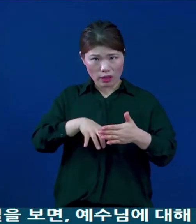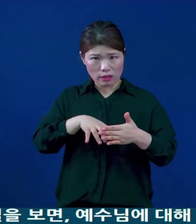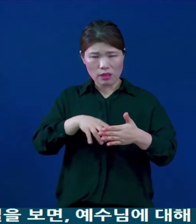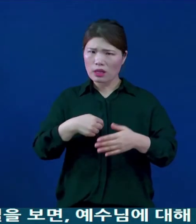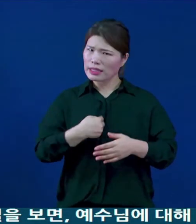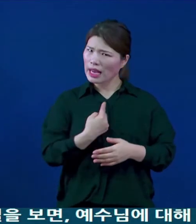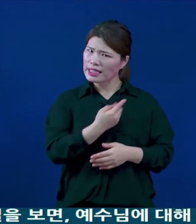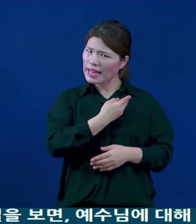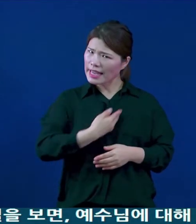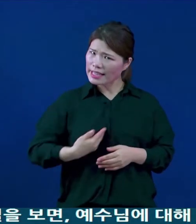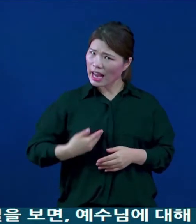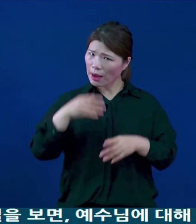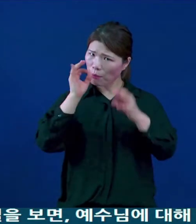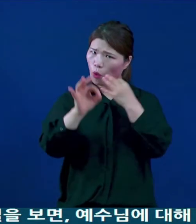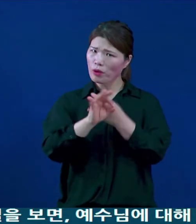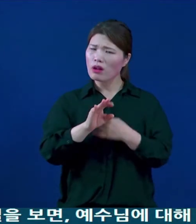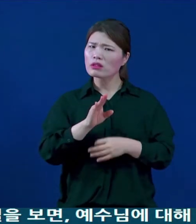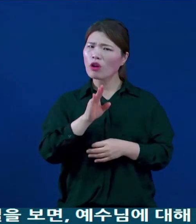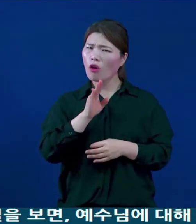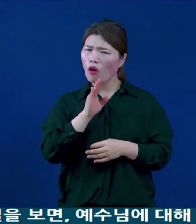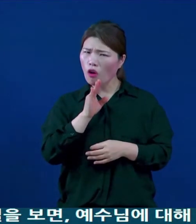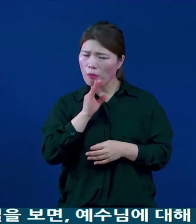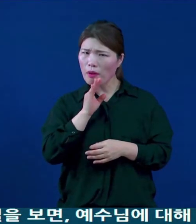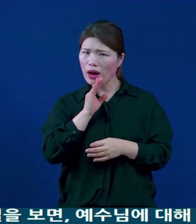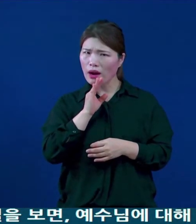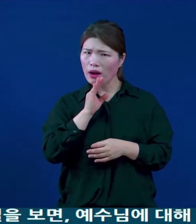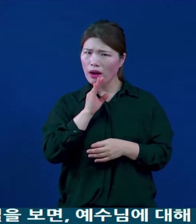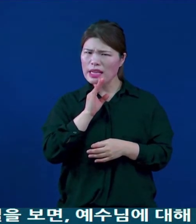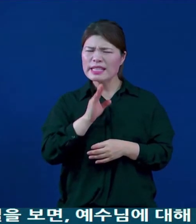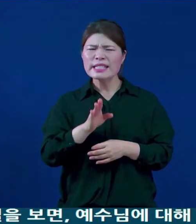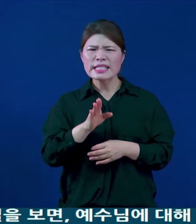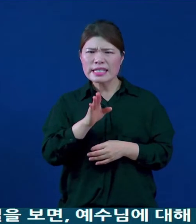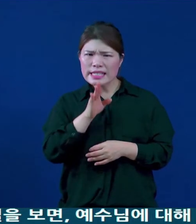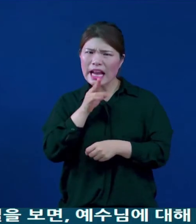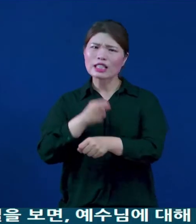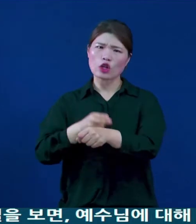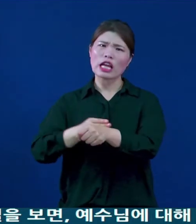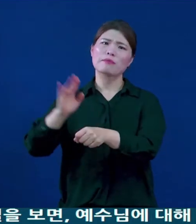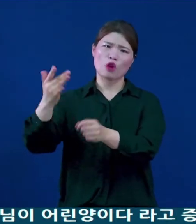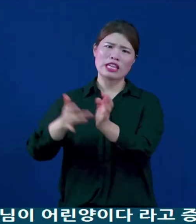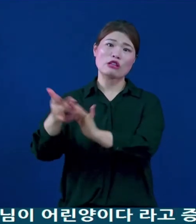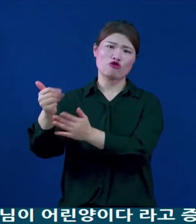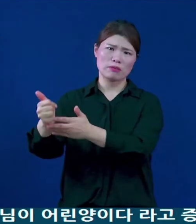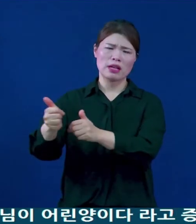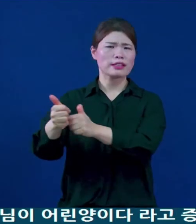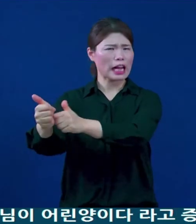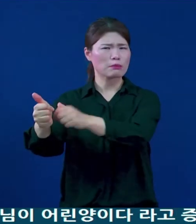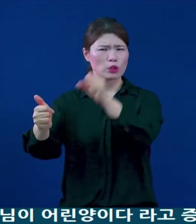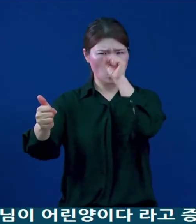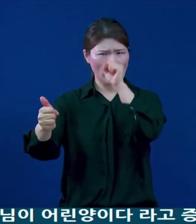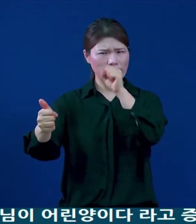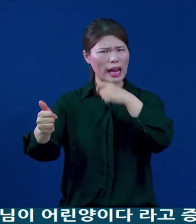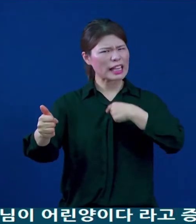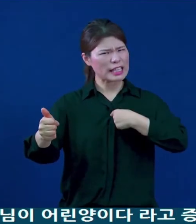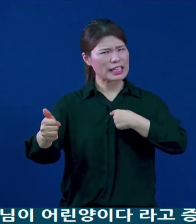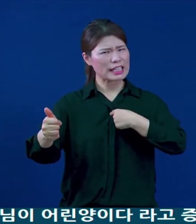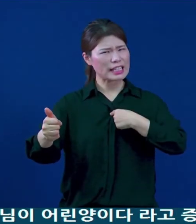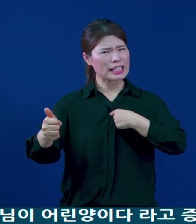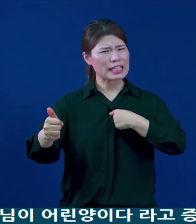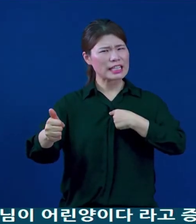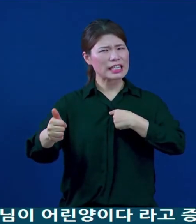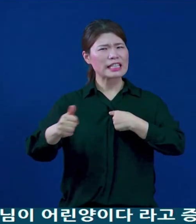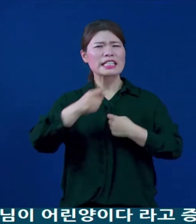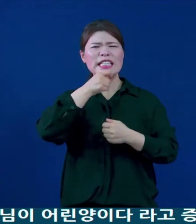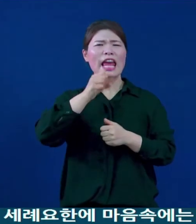제자들이 진짜 스승이신 예수님을 따르길 원했던 거죠. 그래서 이 두 제자가, 세례